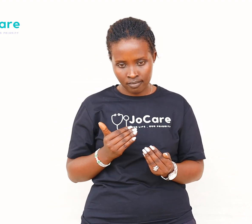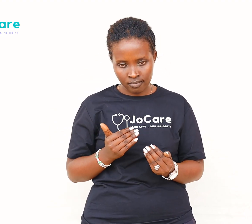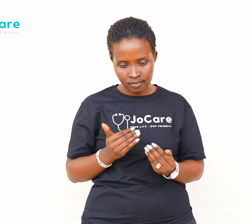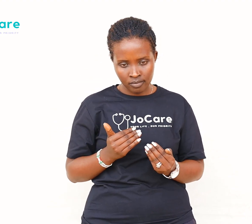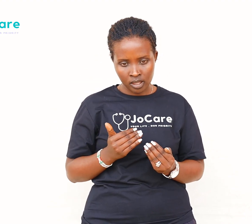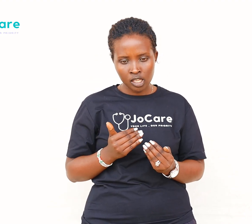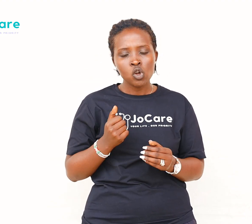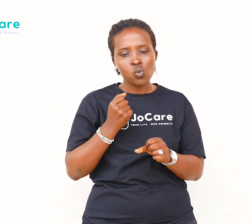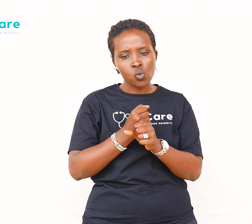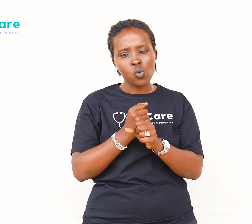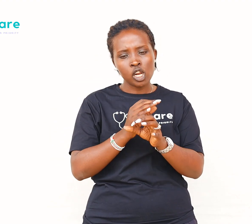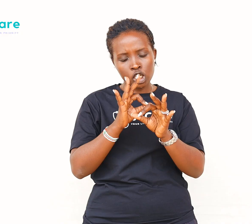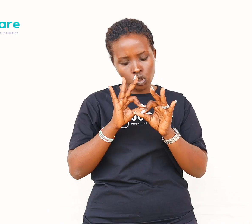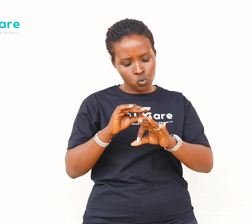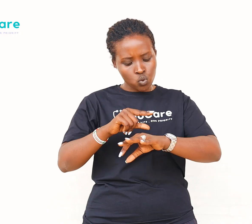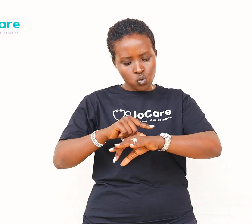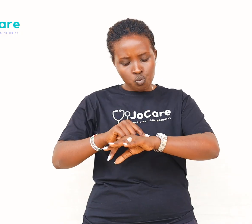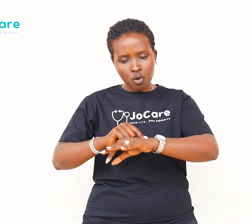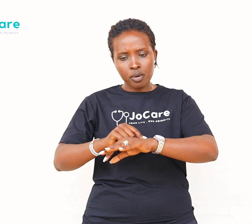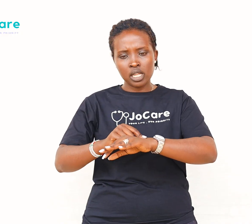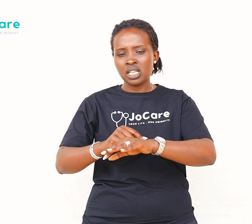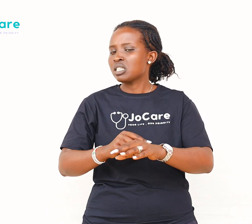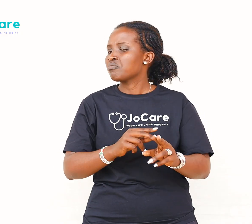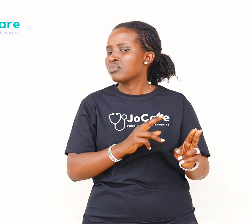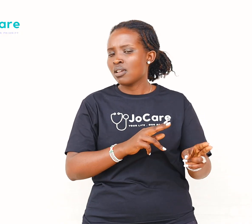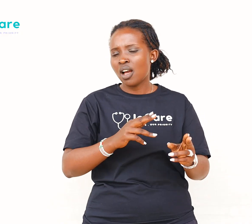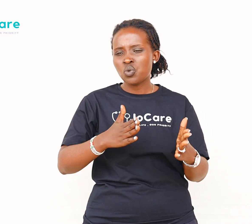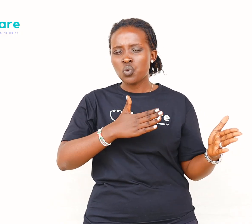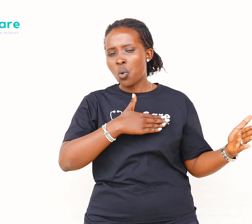gukora isuku y'umubiri rusange. Gukaraba,